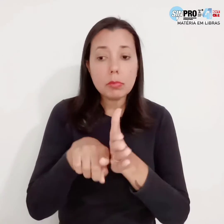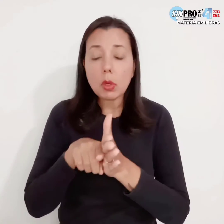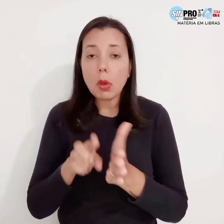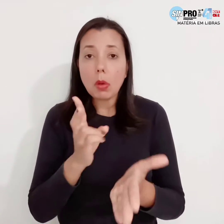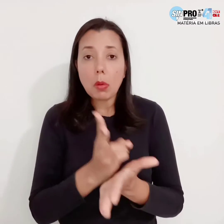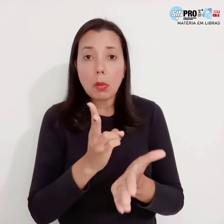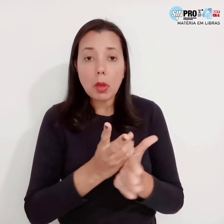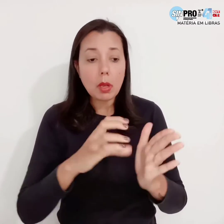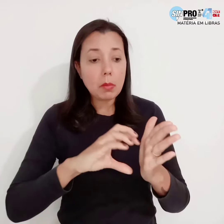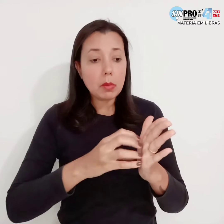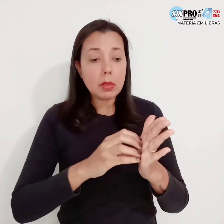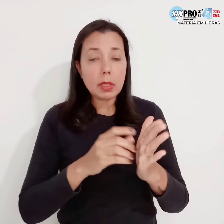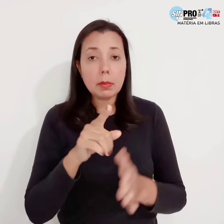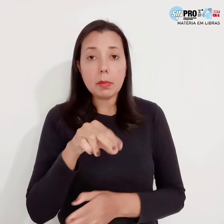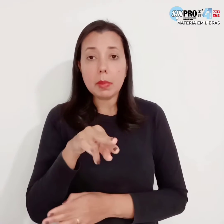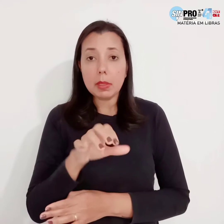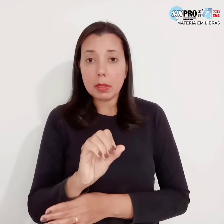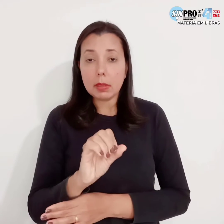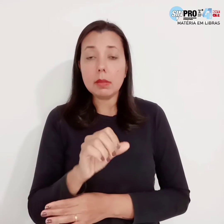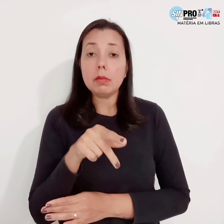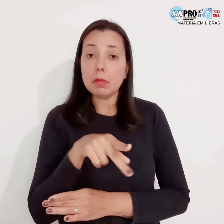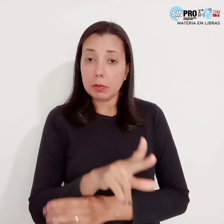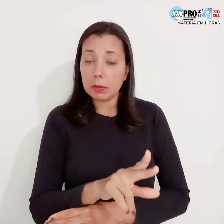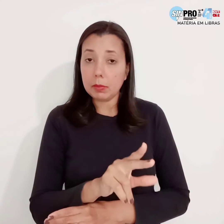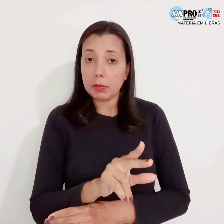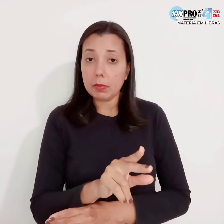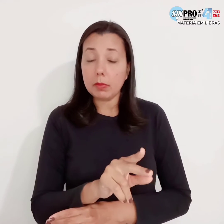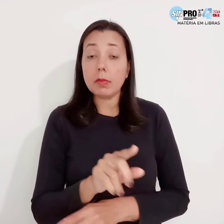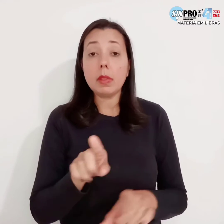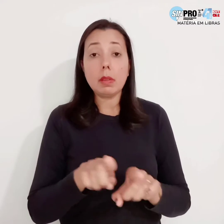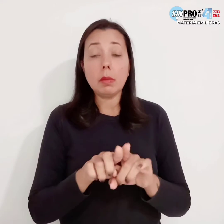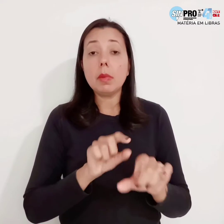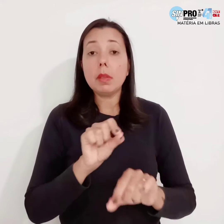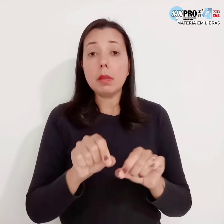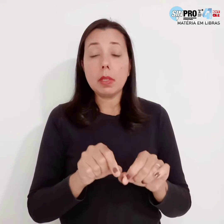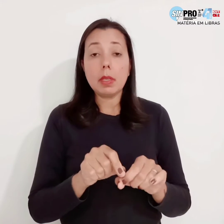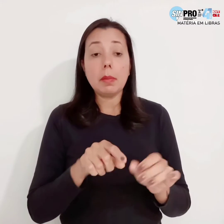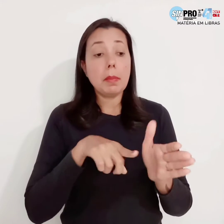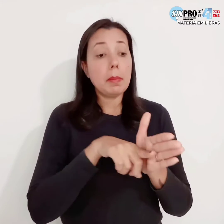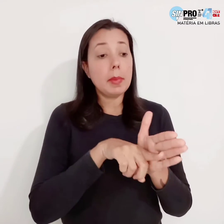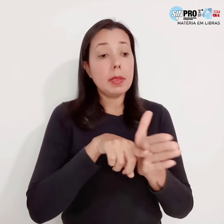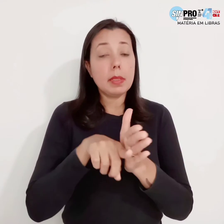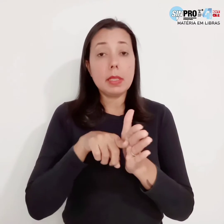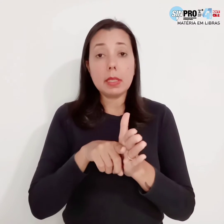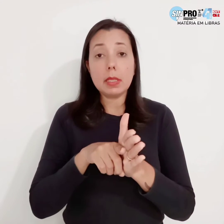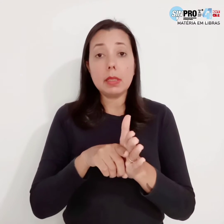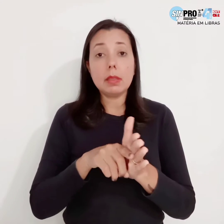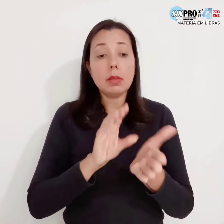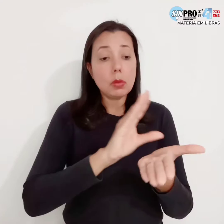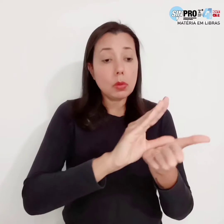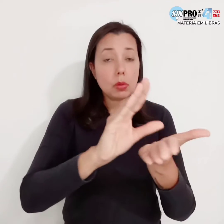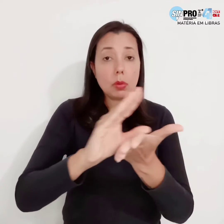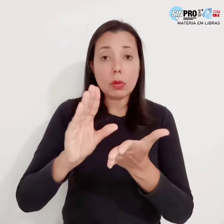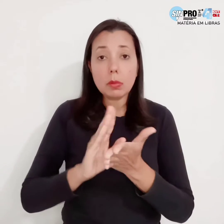mesmos dados da PNAD contínua, além dos da pesquisa de orçamentos